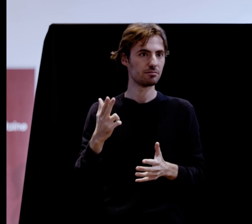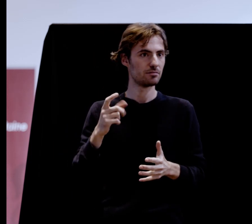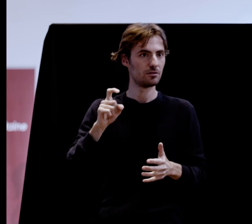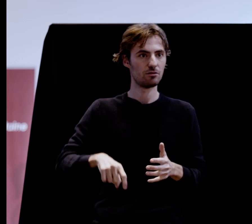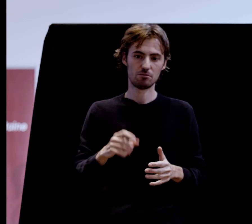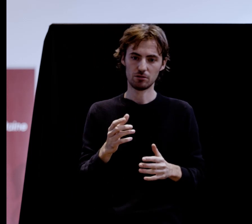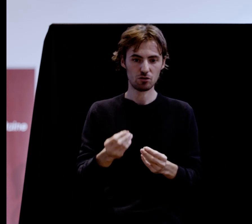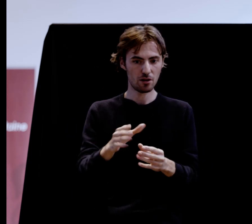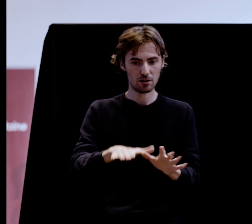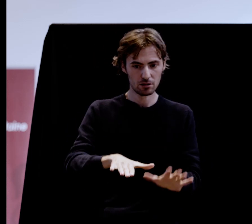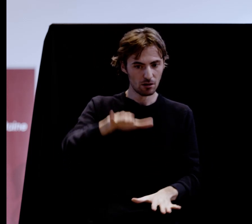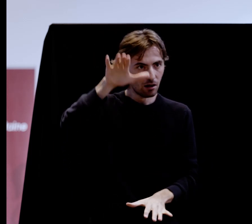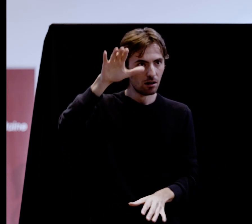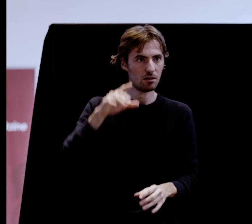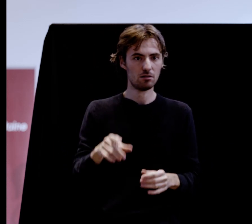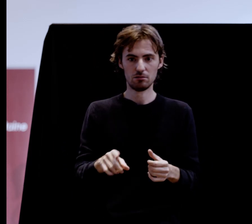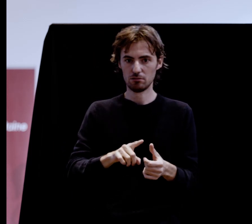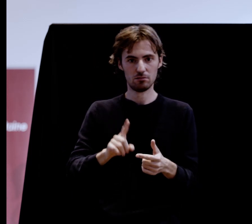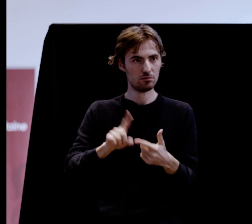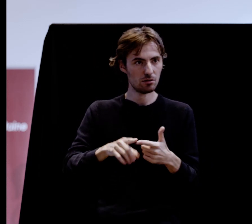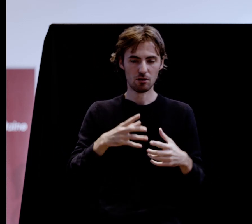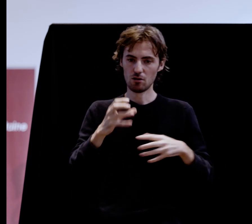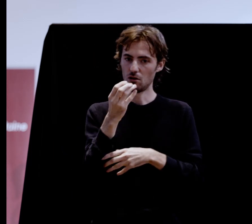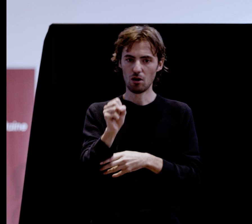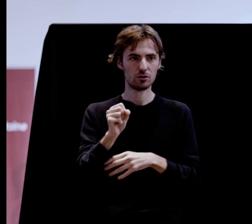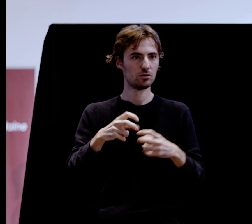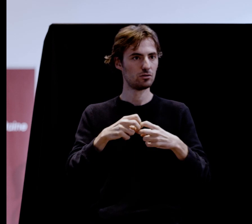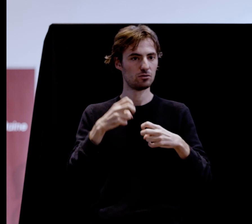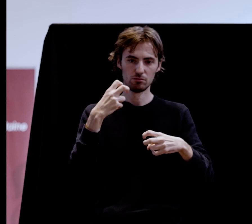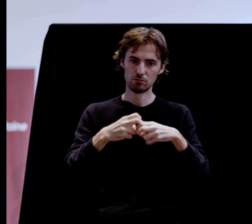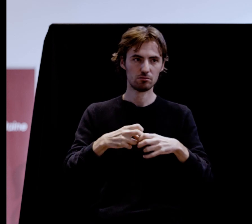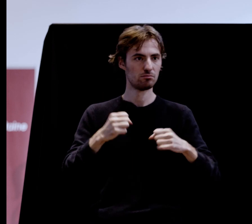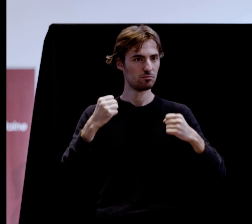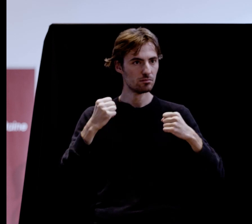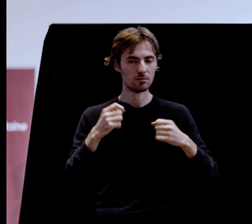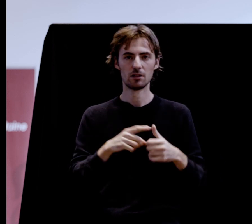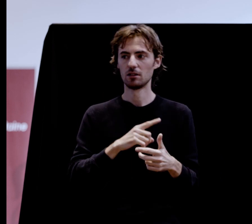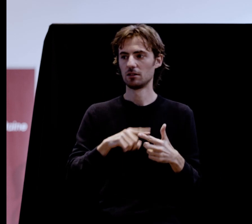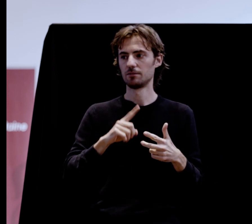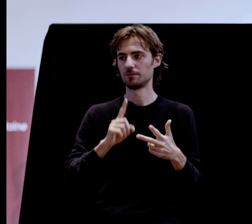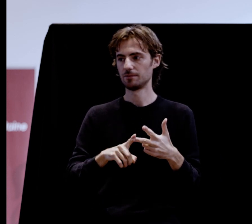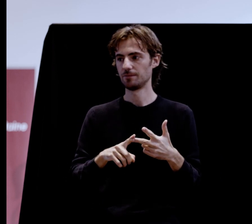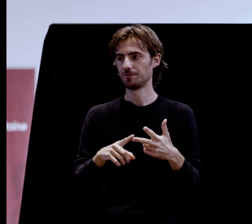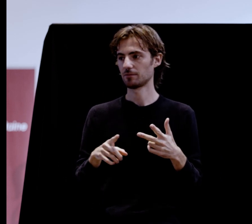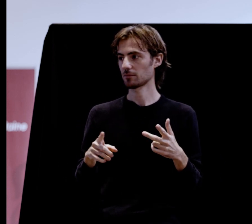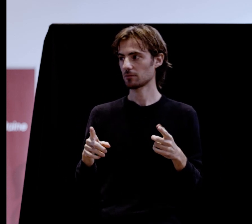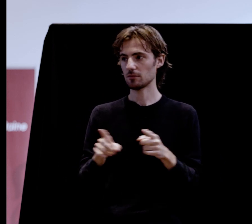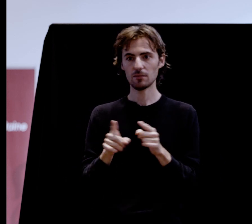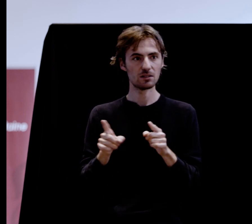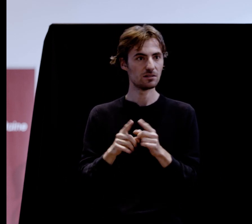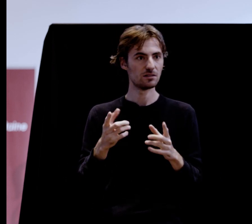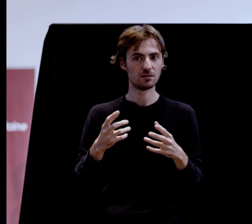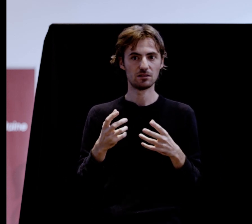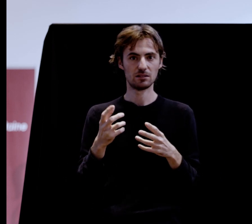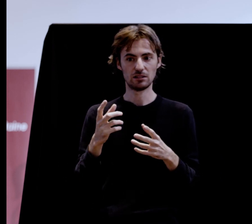la croissance, pour la minéralisation osseuse, et puis aussi pour l'augmentation, la virilisation et l'apparition